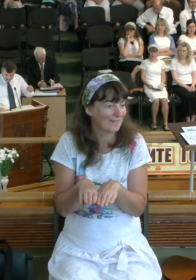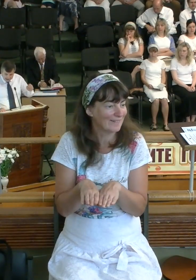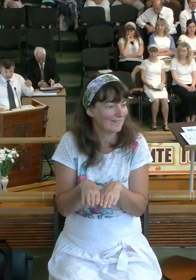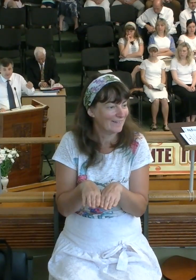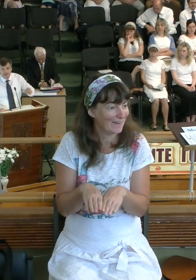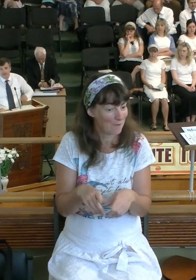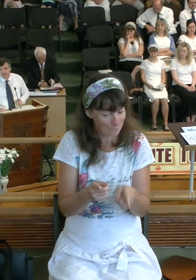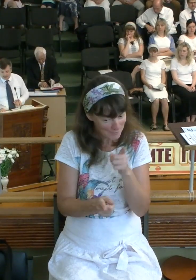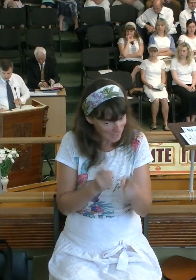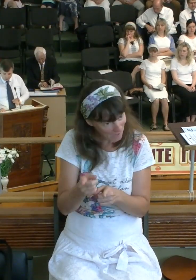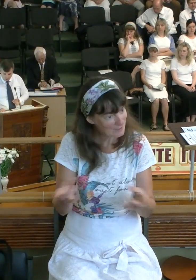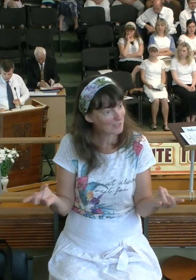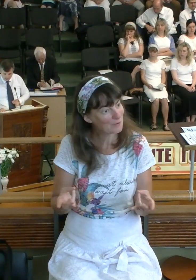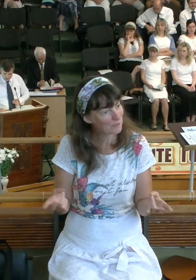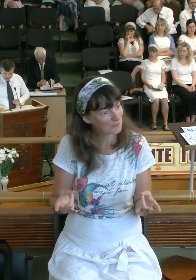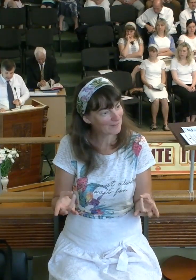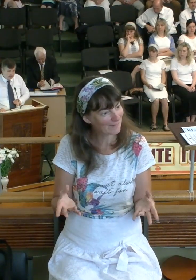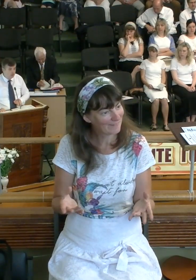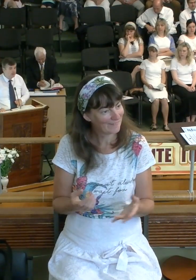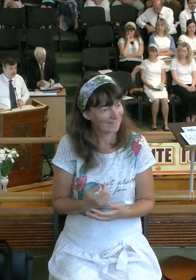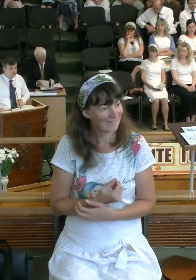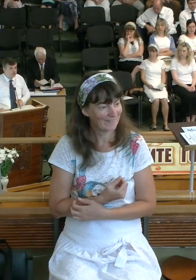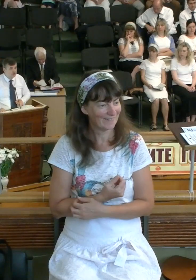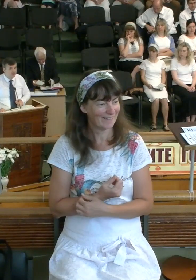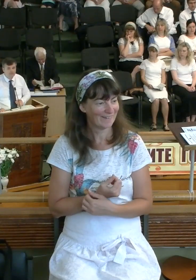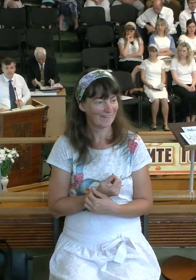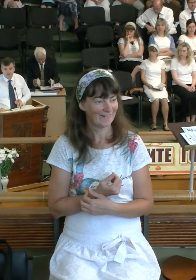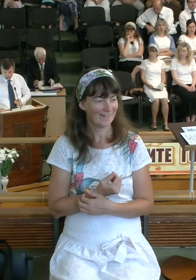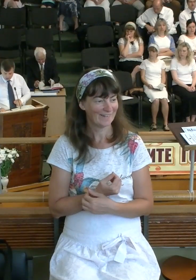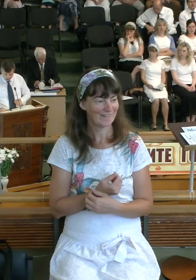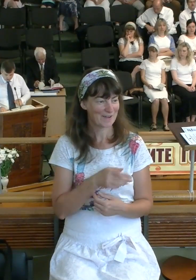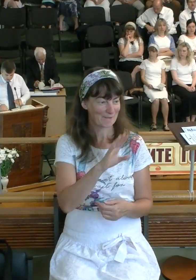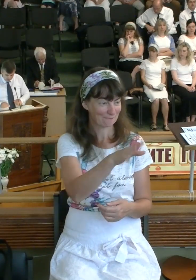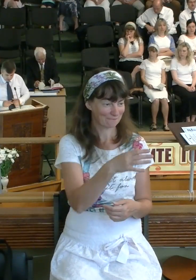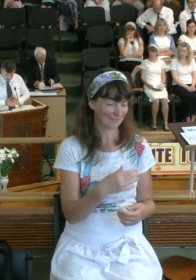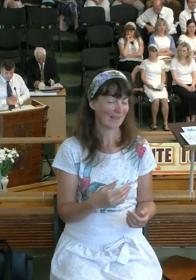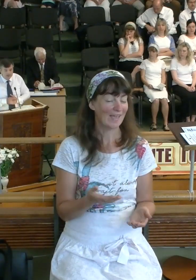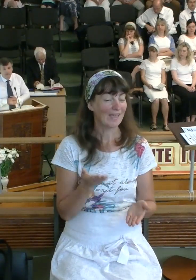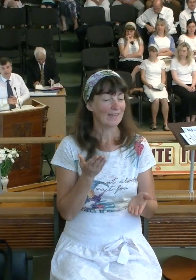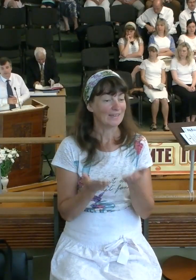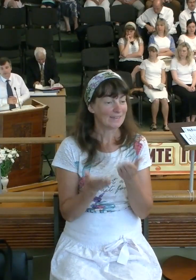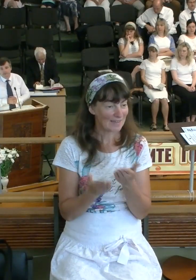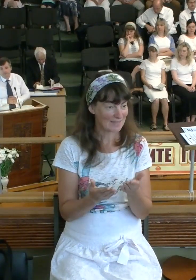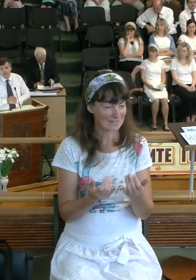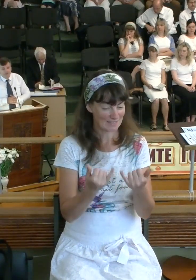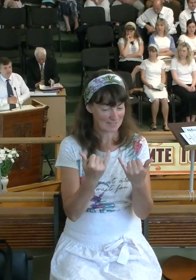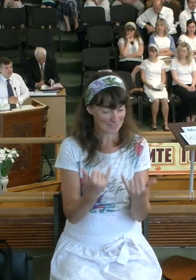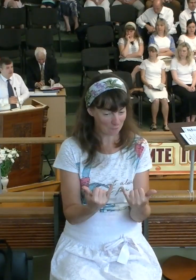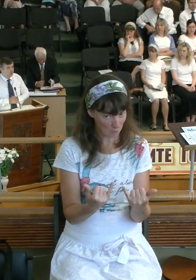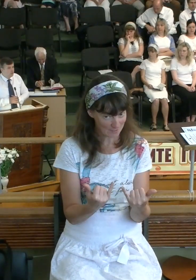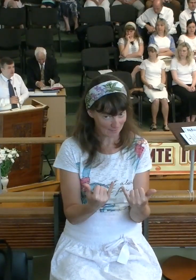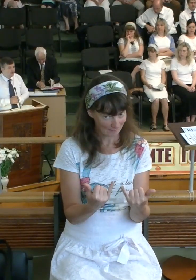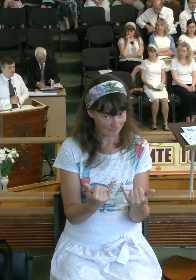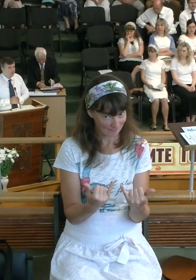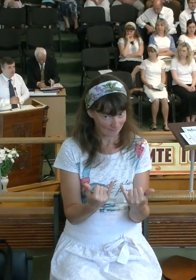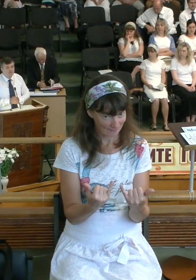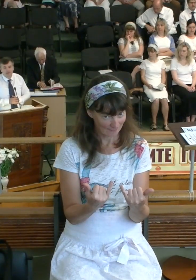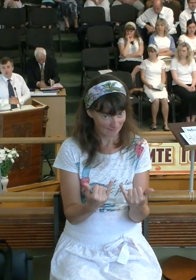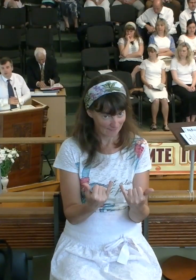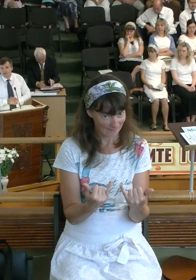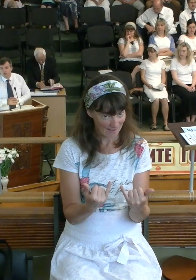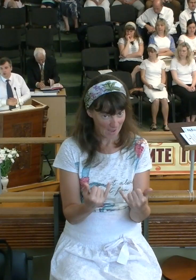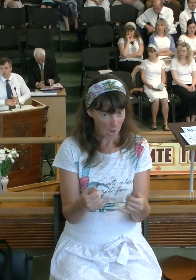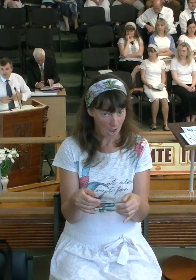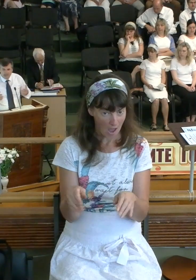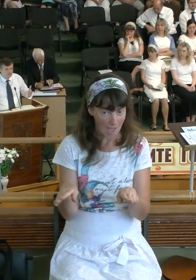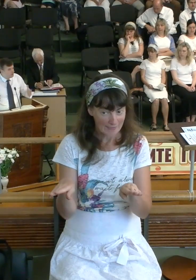вами следования за Христом. Если сегодня как вчера, то зачем нам с вами завтра? Вы знаете, Дух Святой,